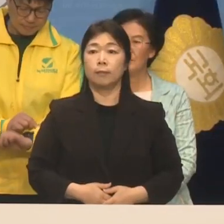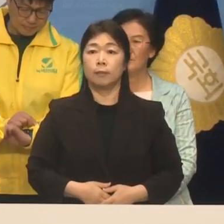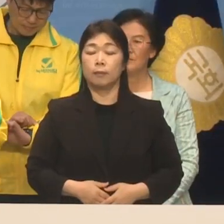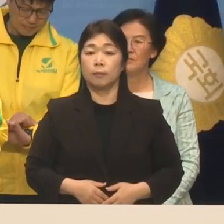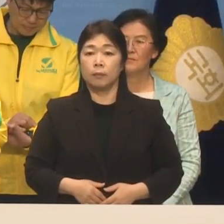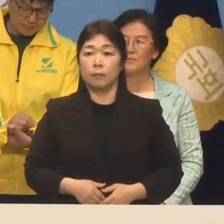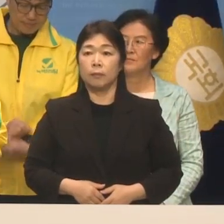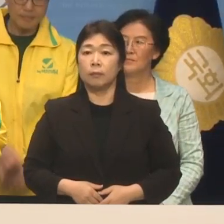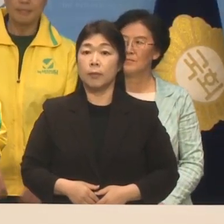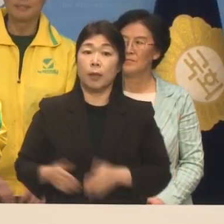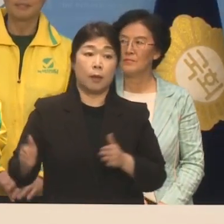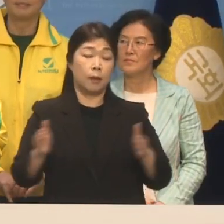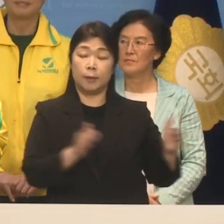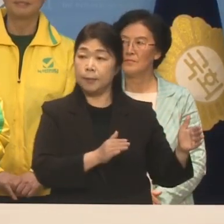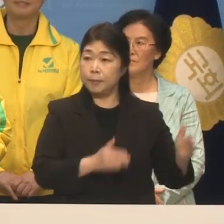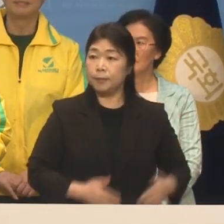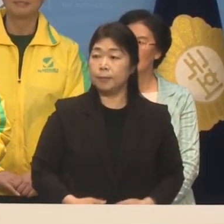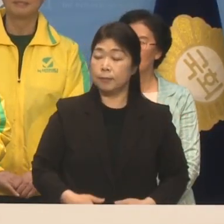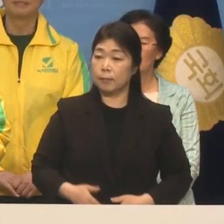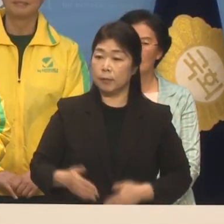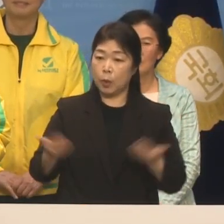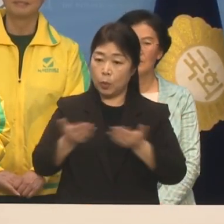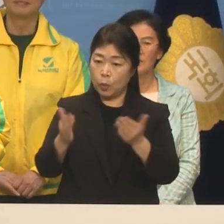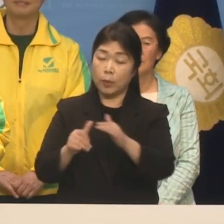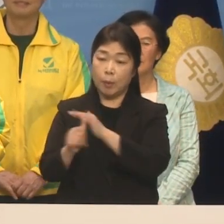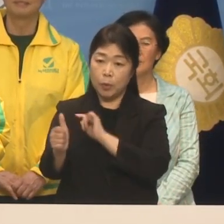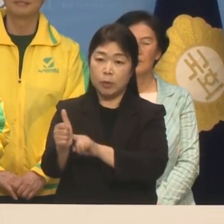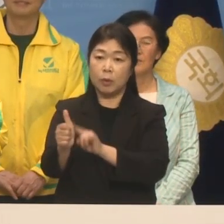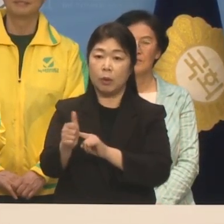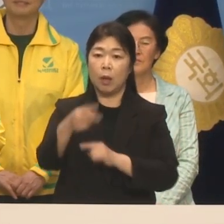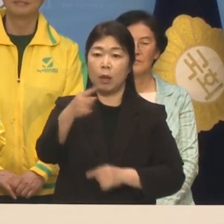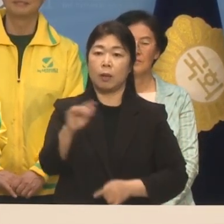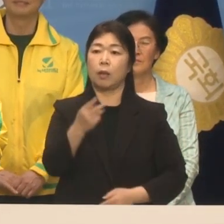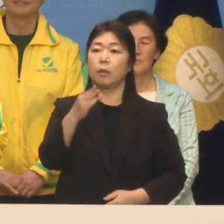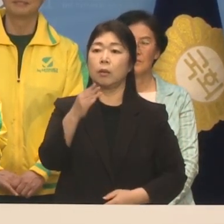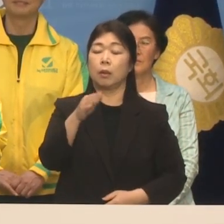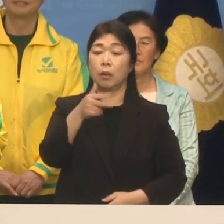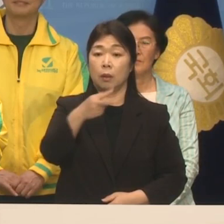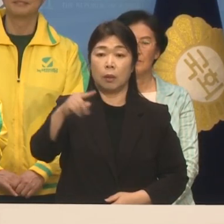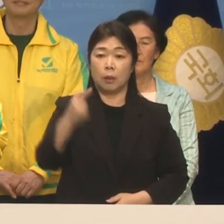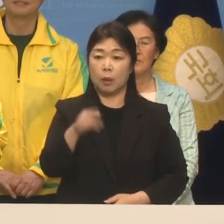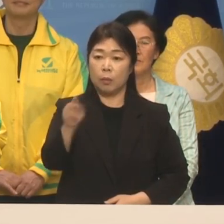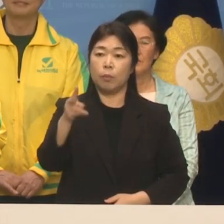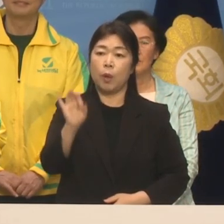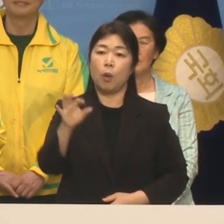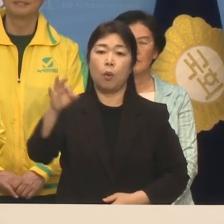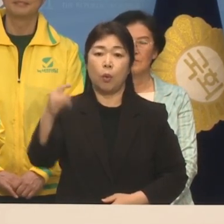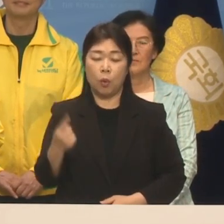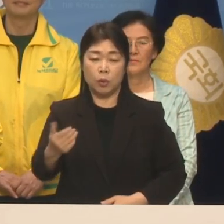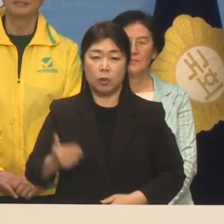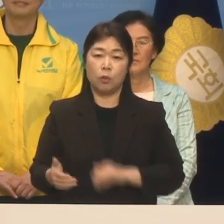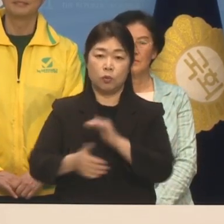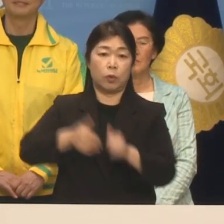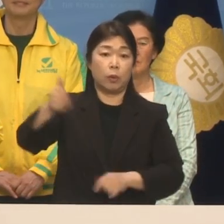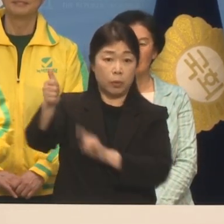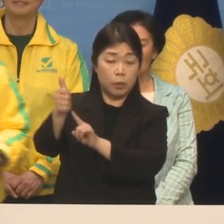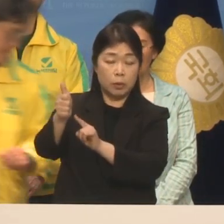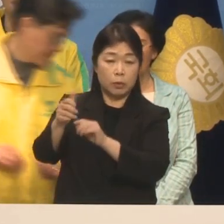네, 다음은 노동계를 대표하여 단병호 전 국회의원님을 모시고 지지 발언 듣도록